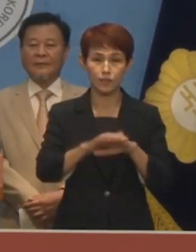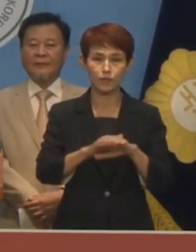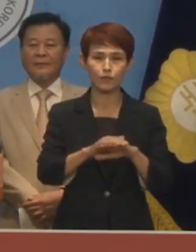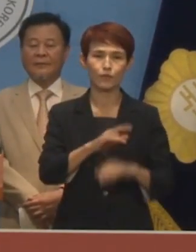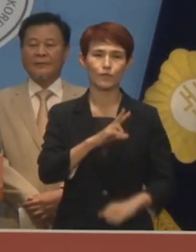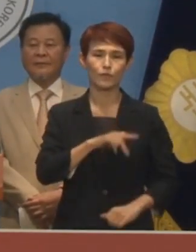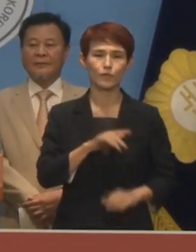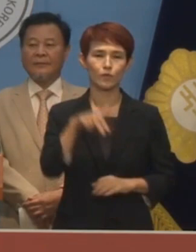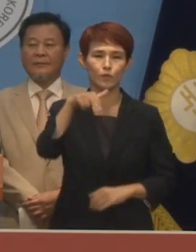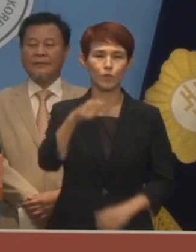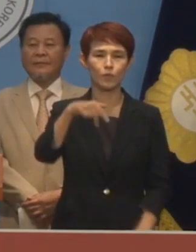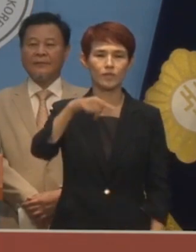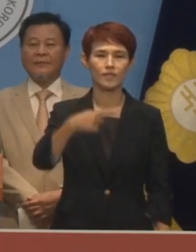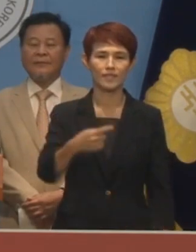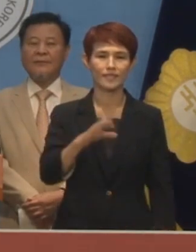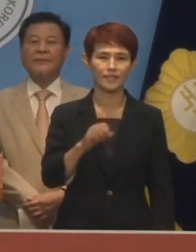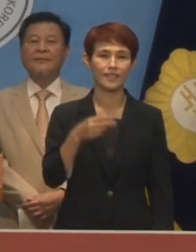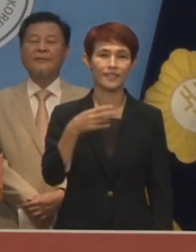국회의원 조승래입니다.